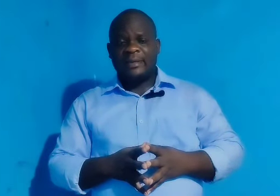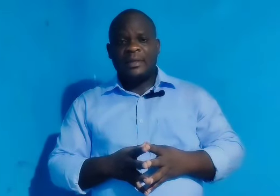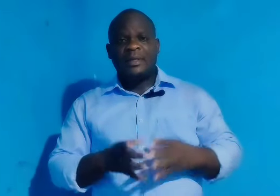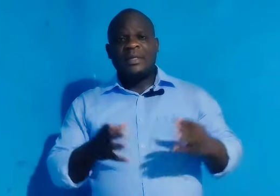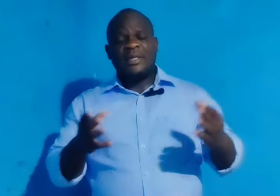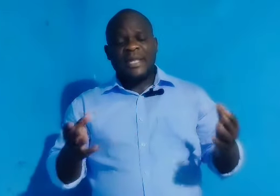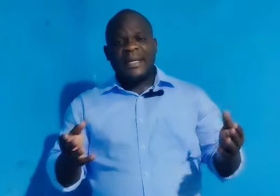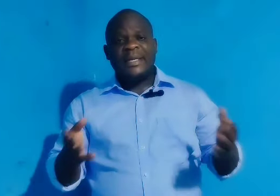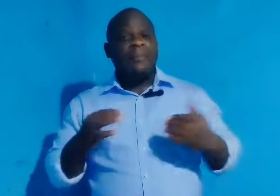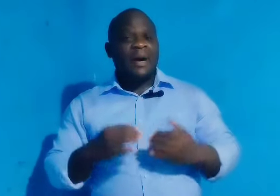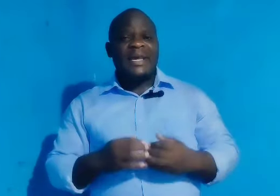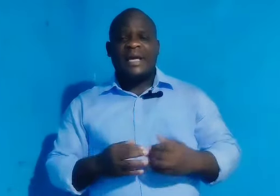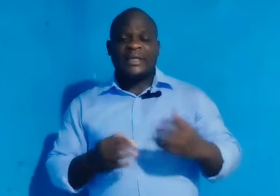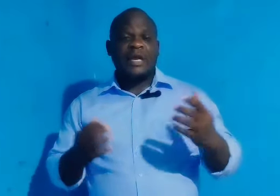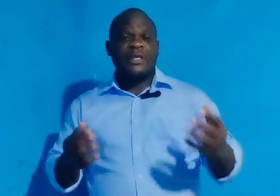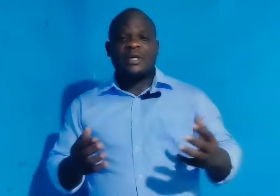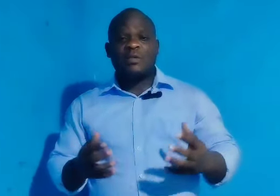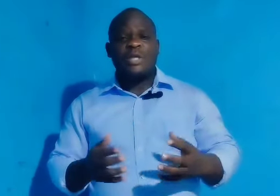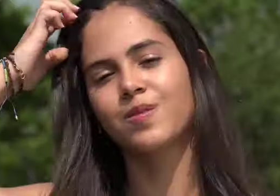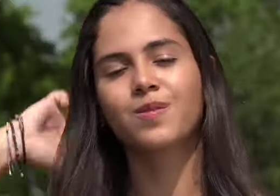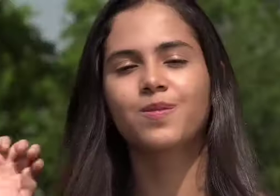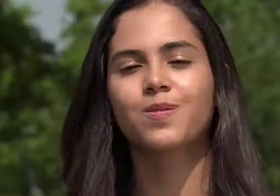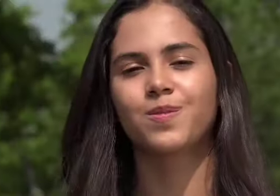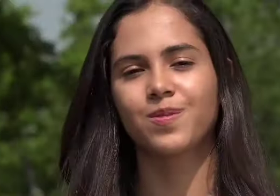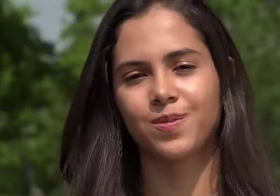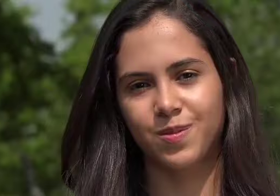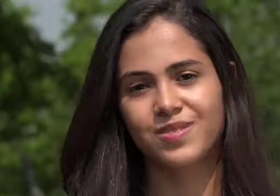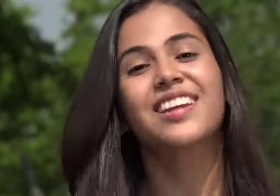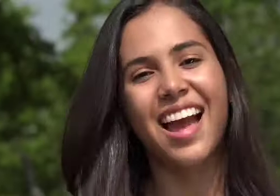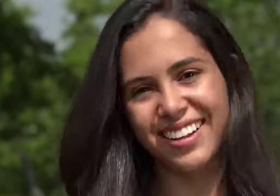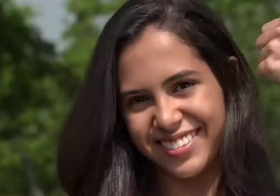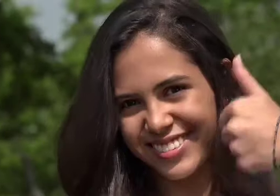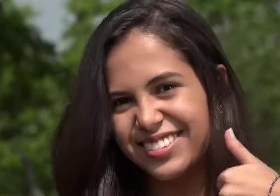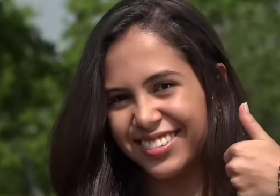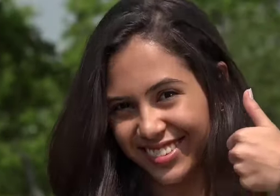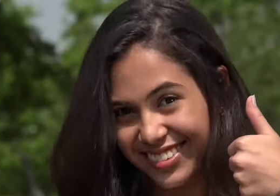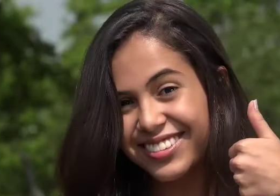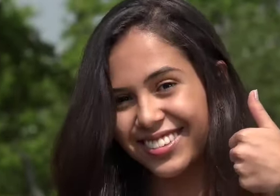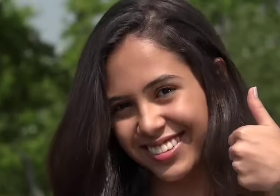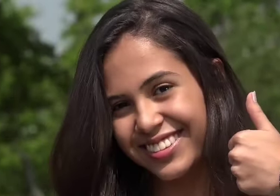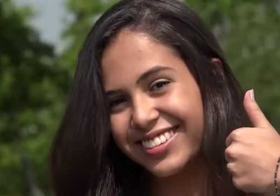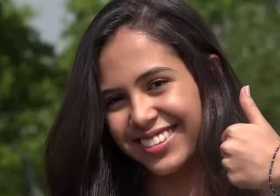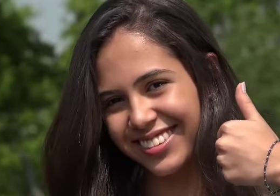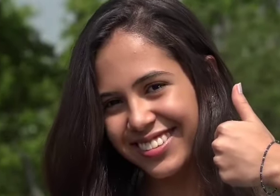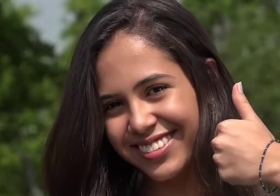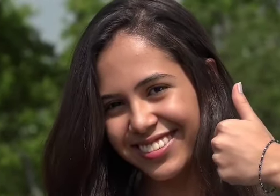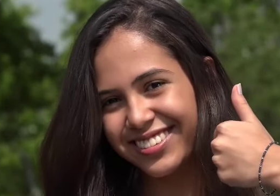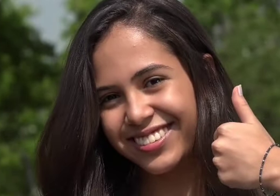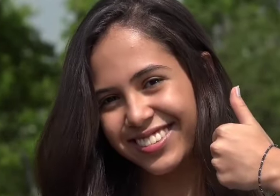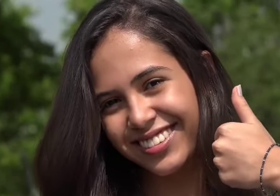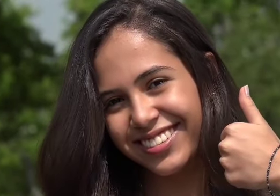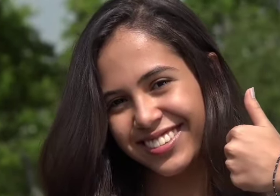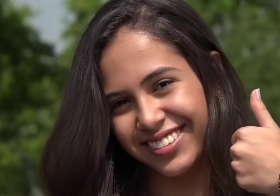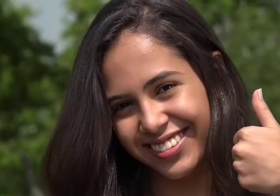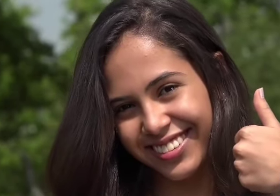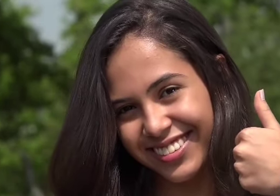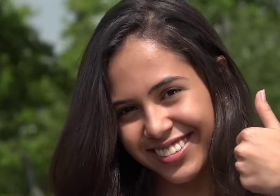Ni nani ambaye atakaiweza kuja kukuseidia Ni nani atakaiweza kukutoa kwenye maisha hayo